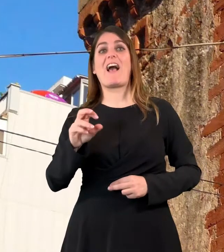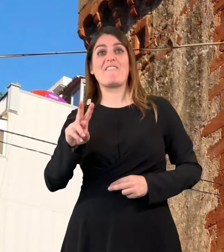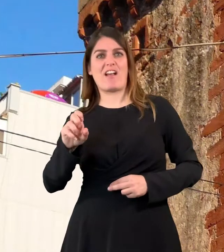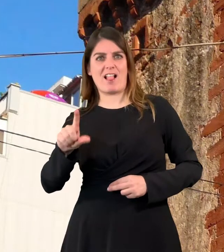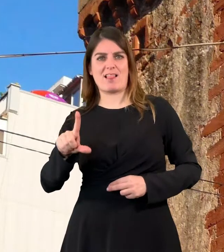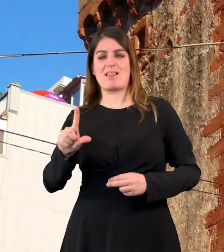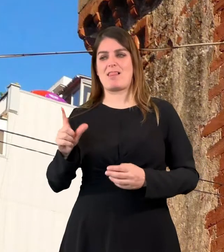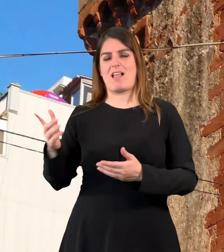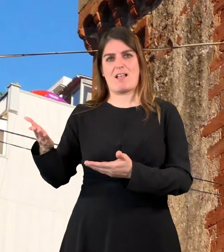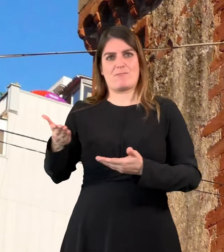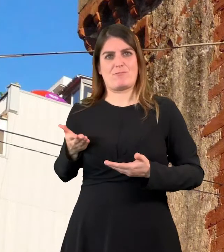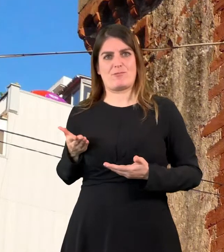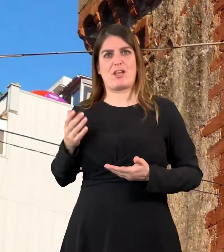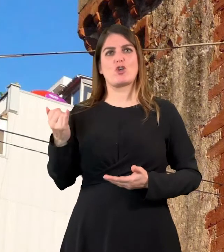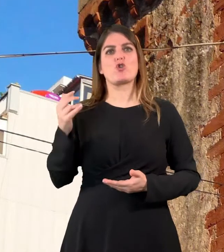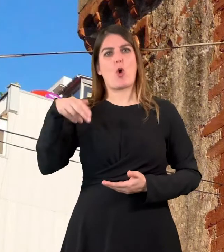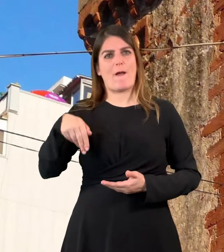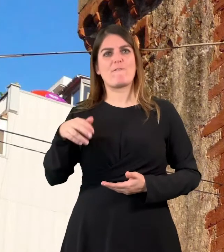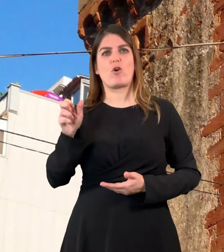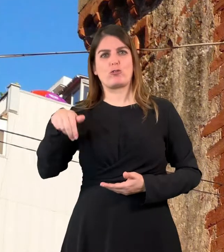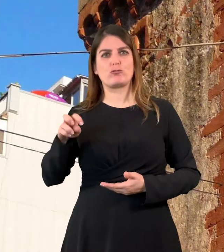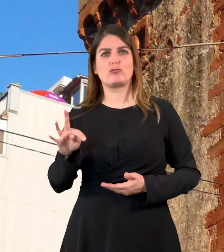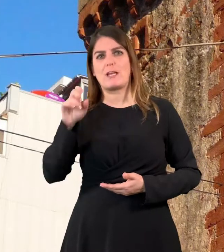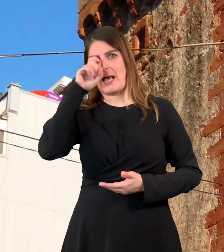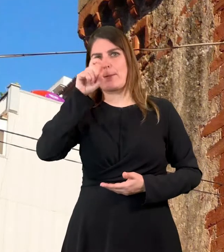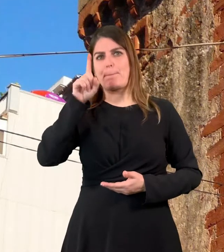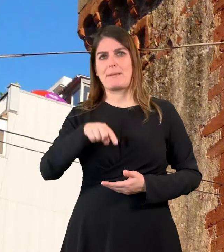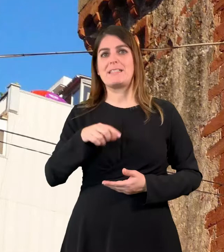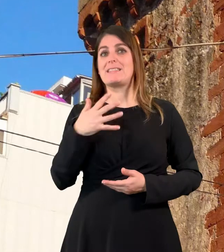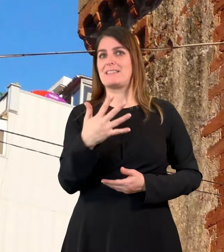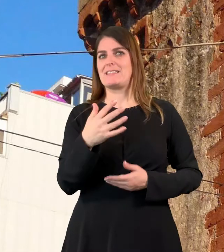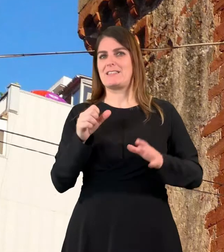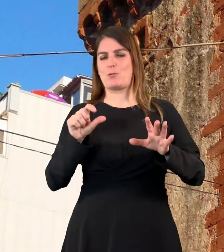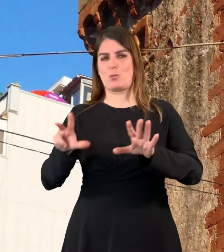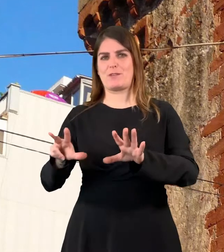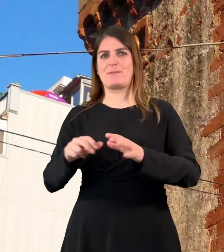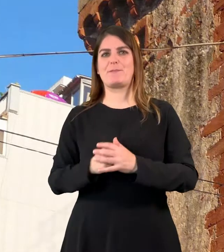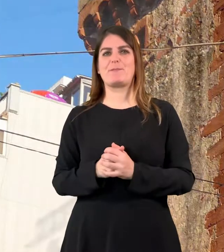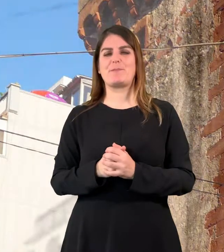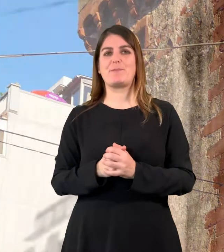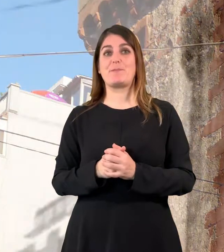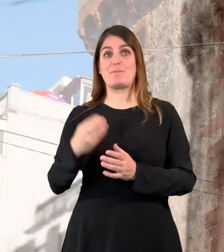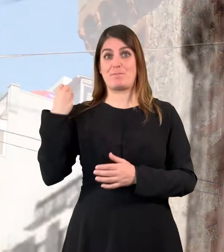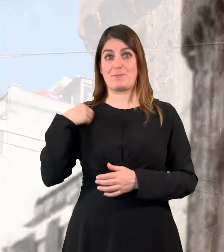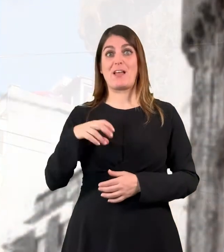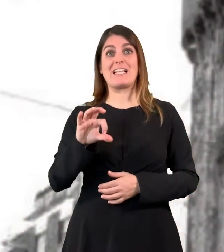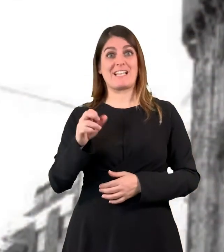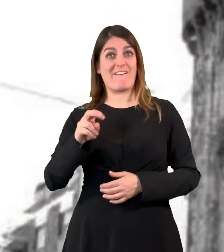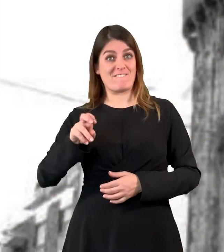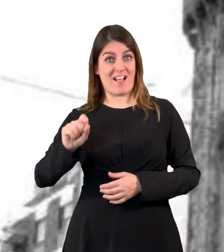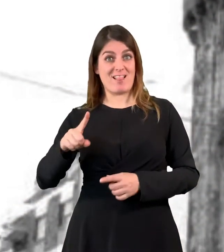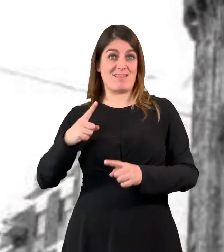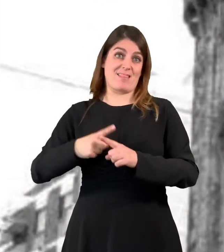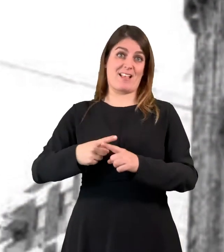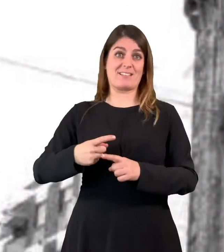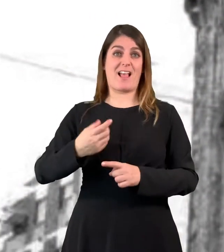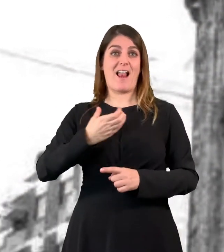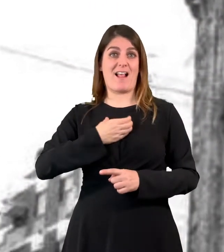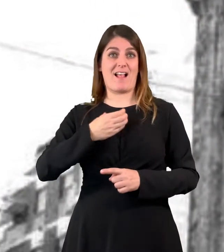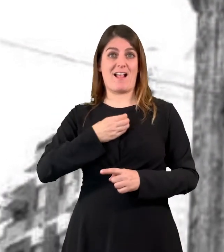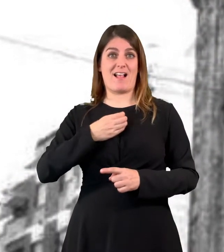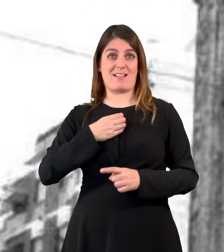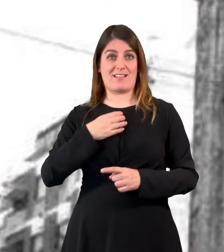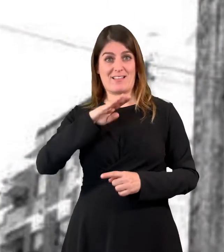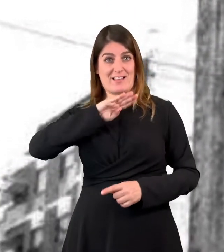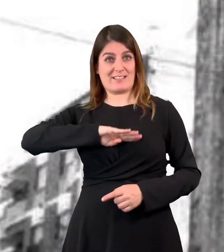la mà de Joan Font, el 1558. Climent Savall va ser alcalde de la vila, va